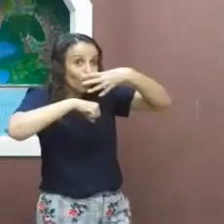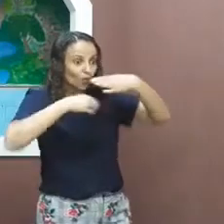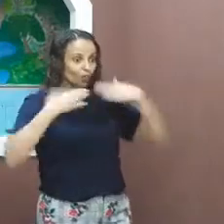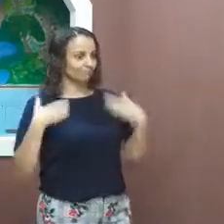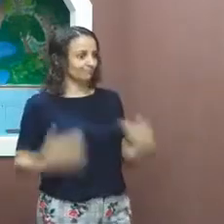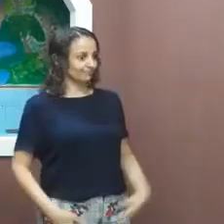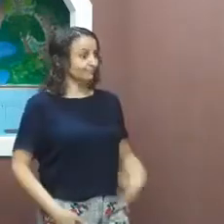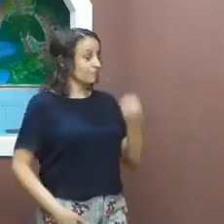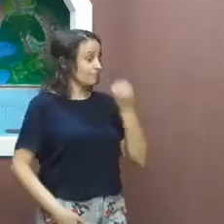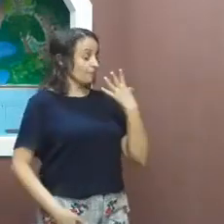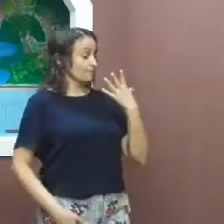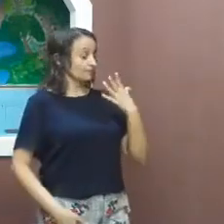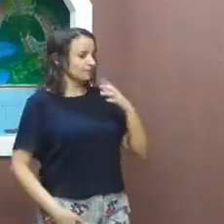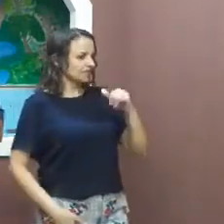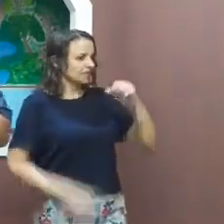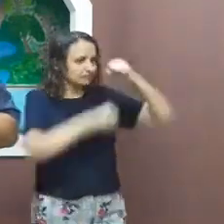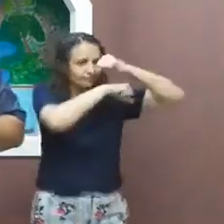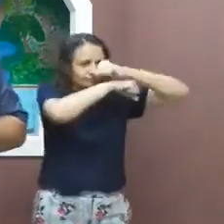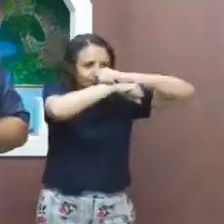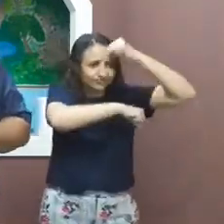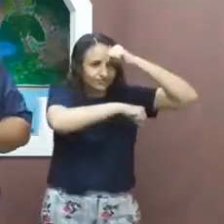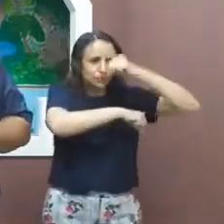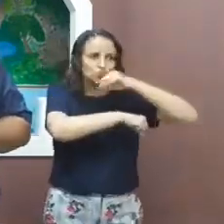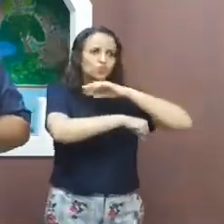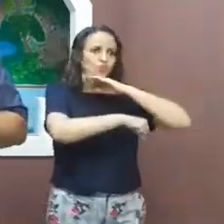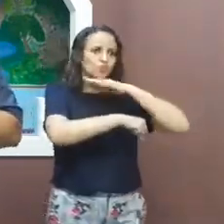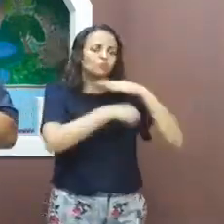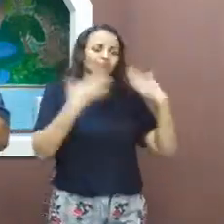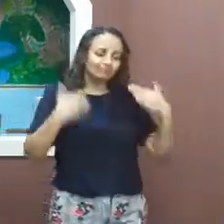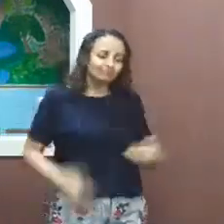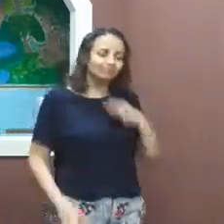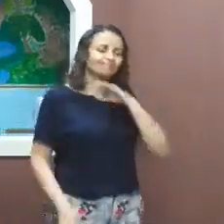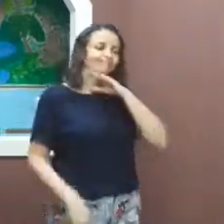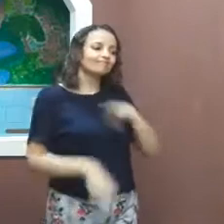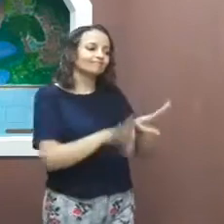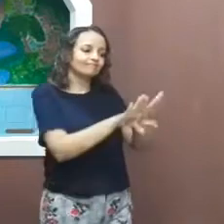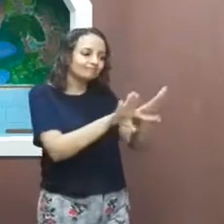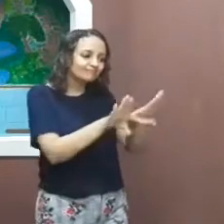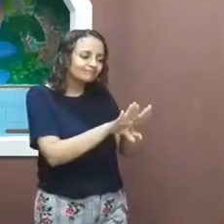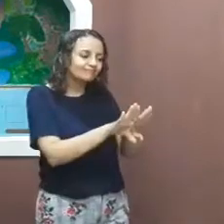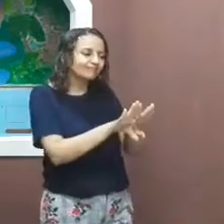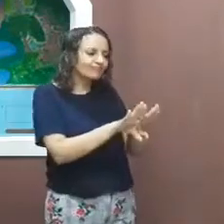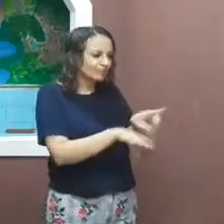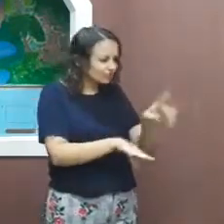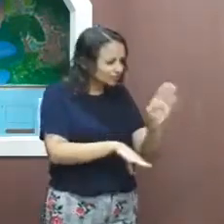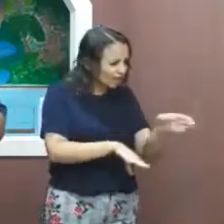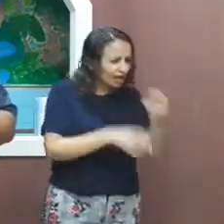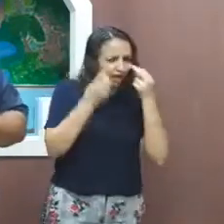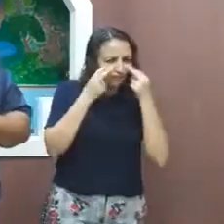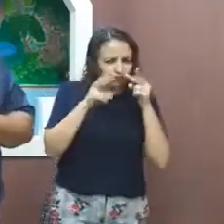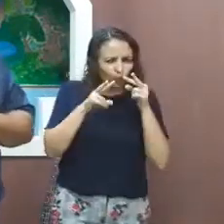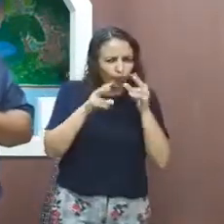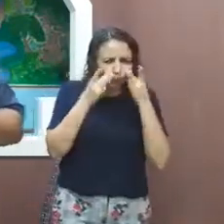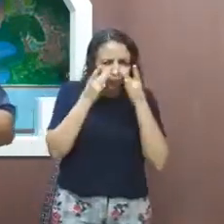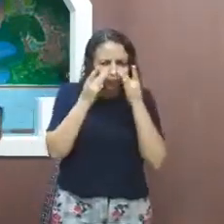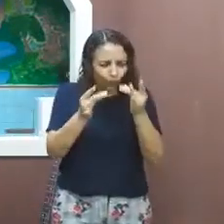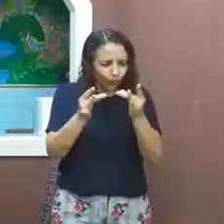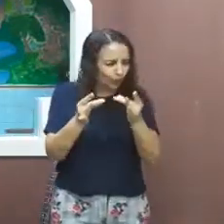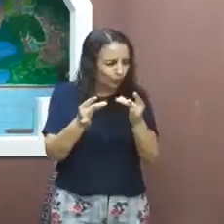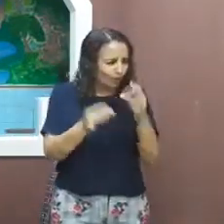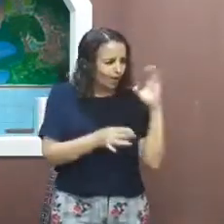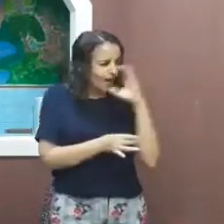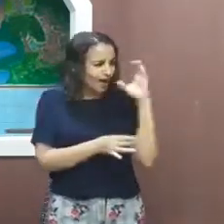for ruim, o corpo será ruim. Ah, meu querido, você já prestou atenção que é tão